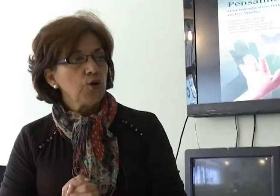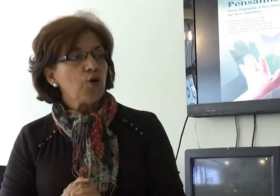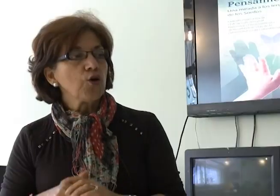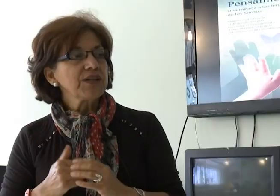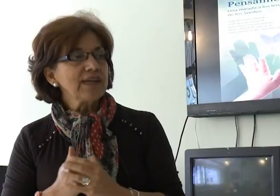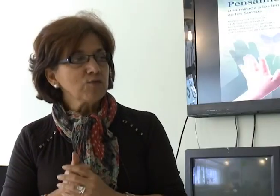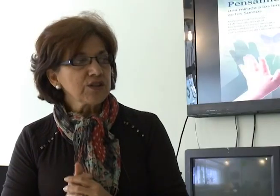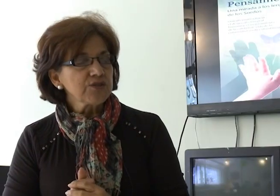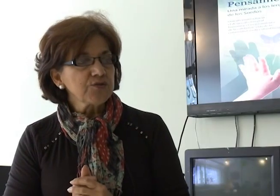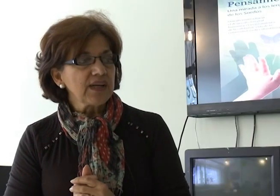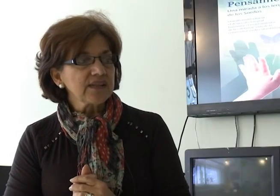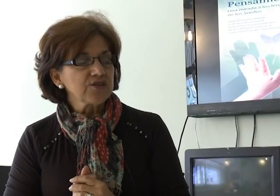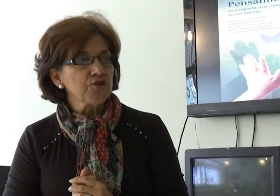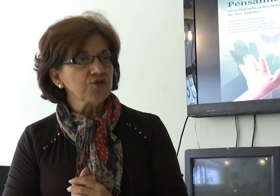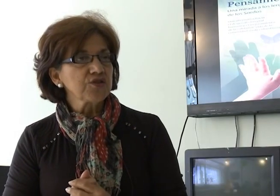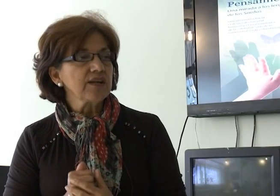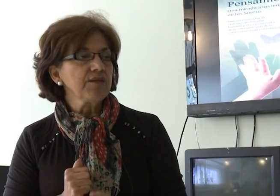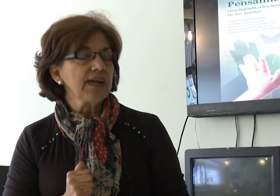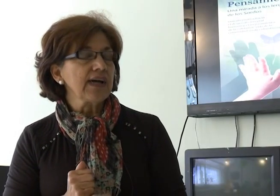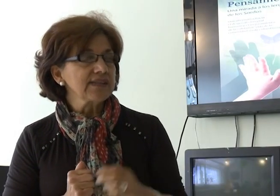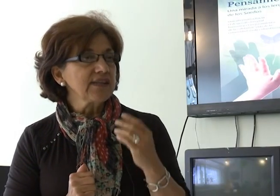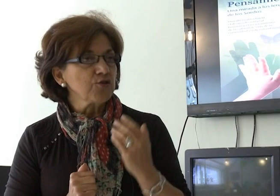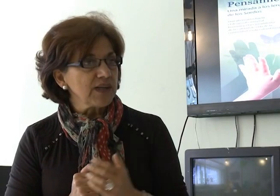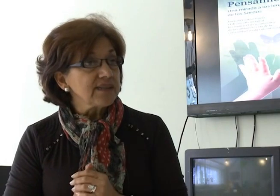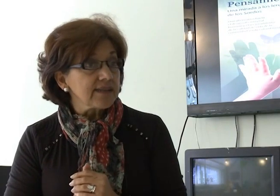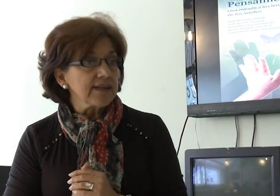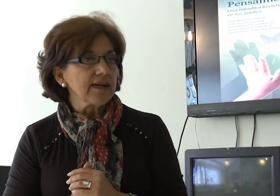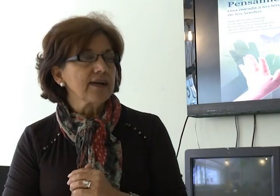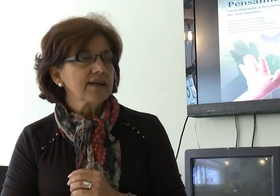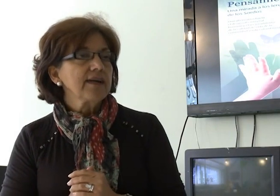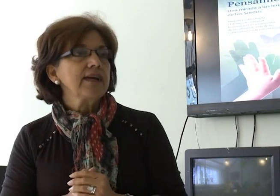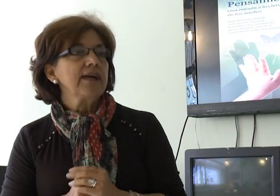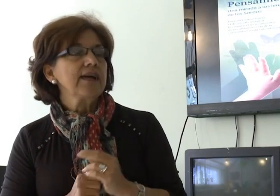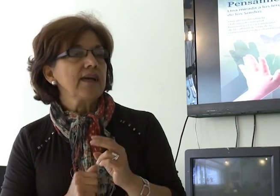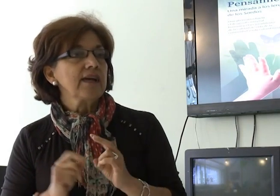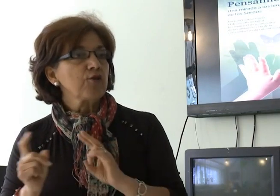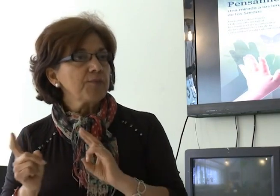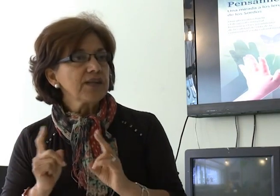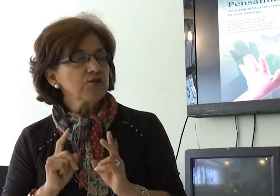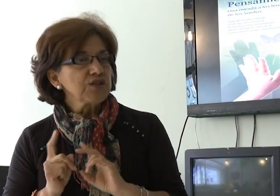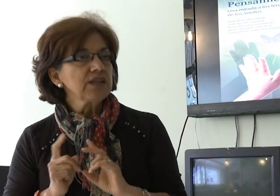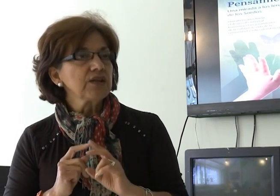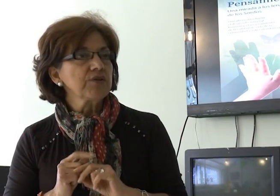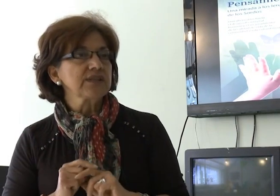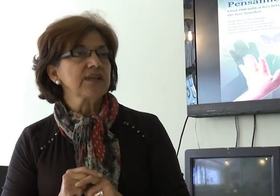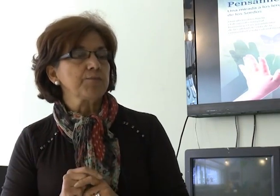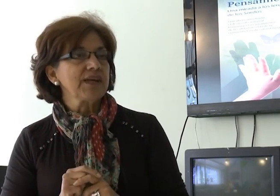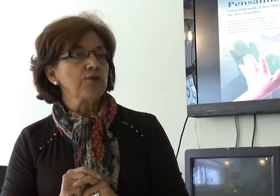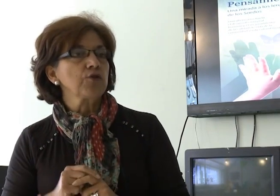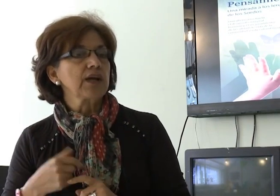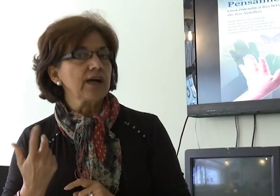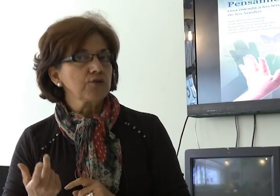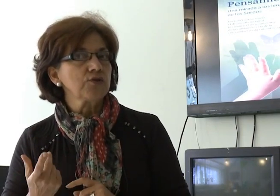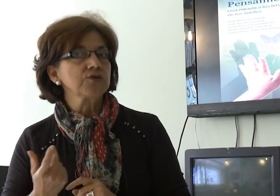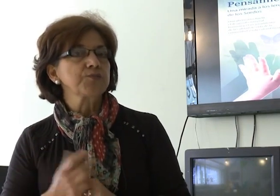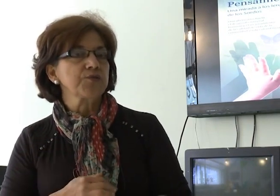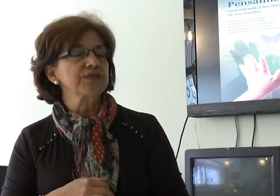Hoy tenemos estudiantes sordos haciendo maestría. En el convenio SIN de Universidad Pedagógica hay 2